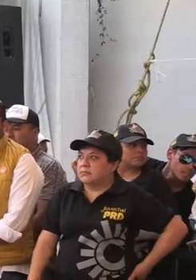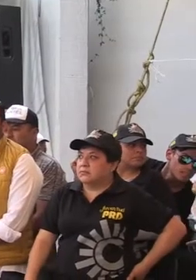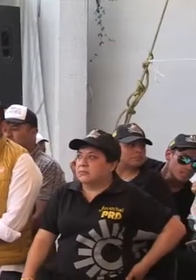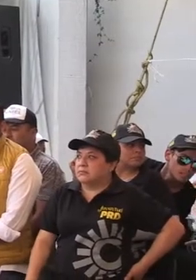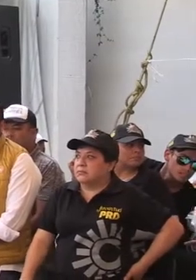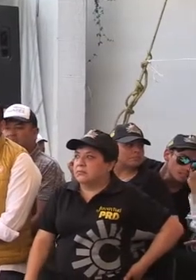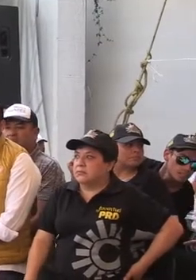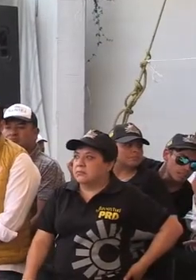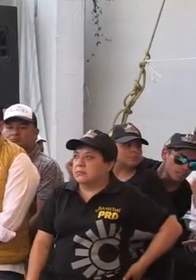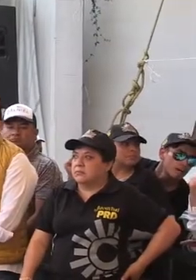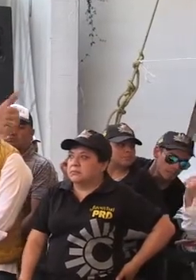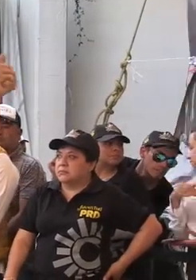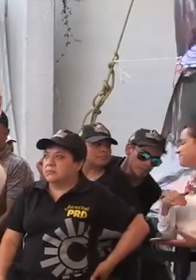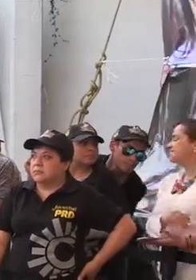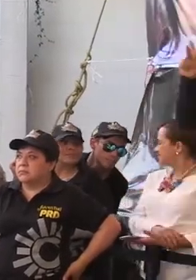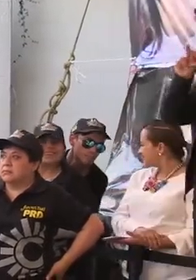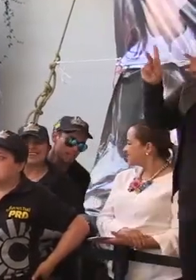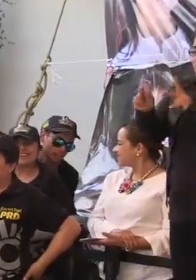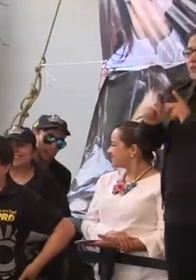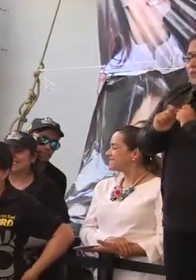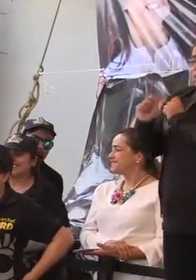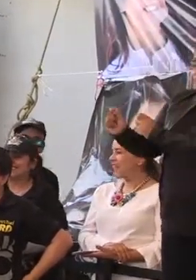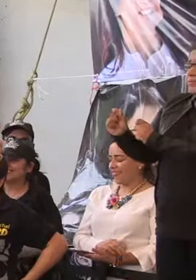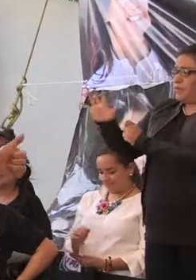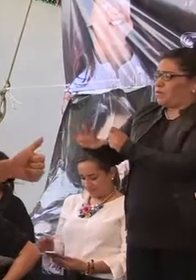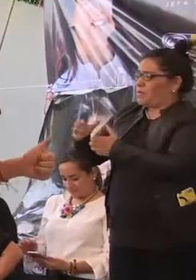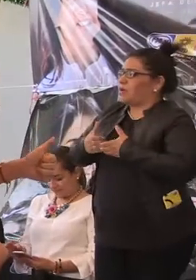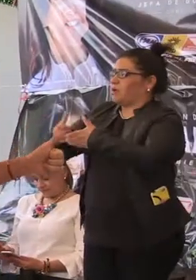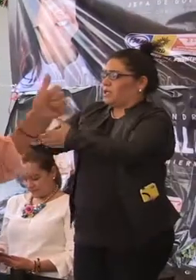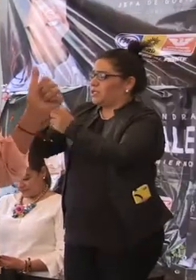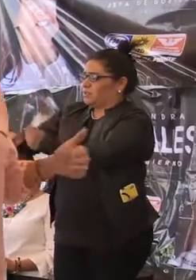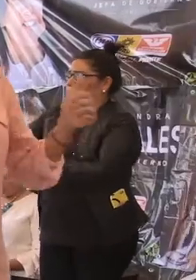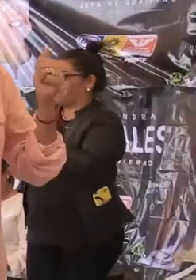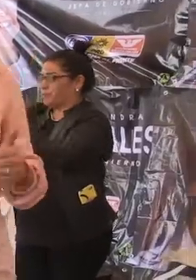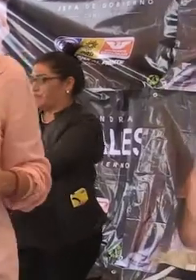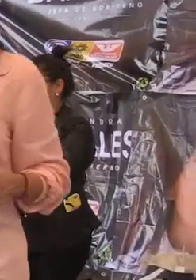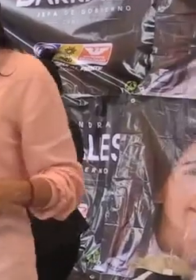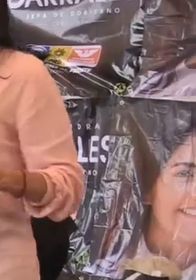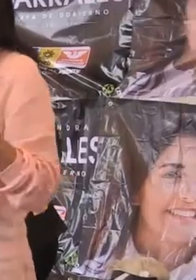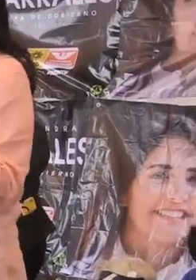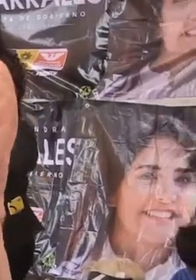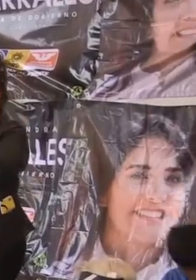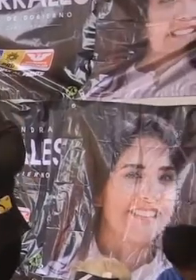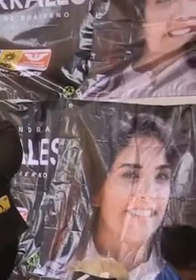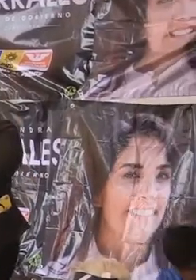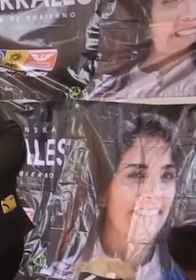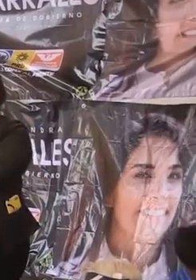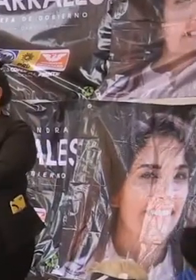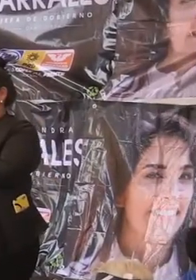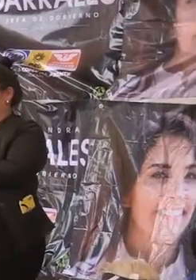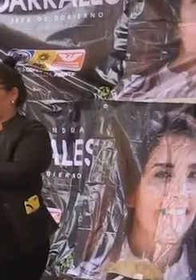trabajar para recuperar la paz y la seguridad en las calles de Xochimilco. Vamos a volver a ser la ciudad